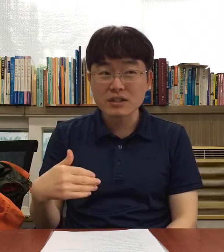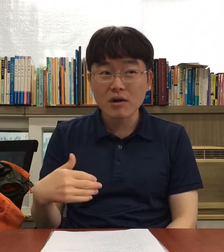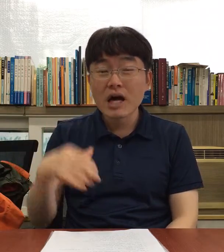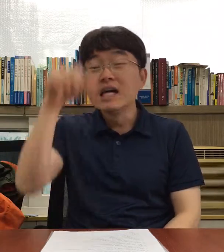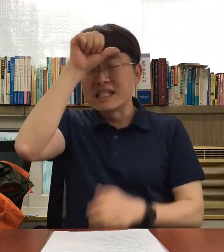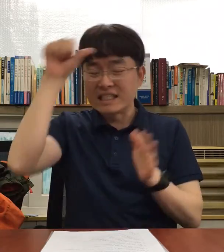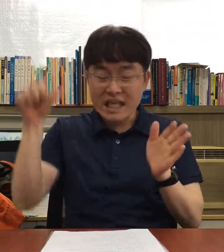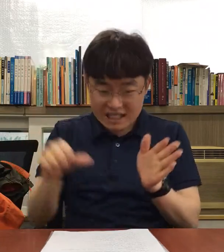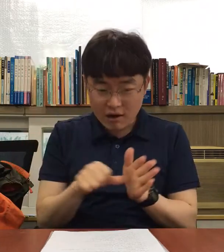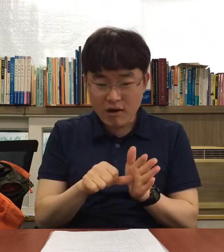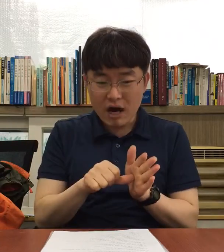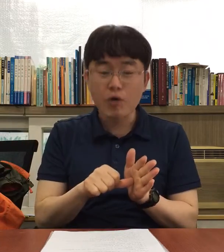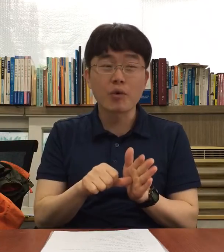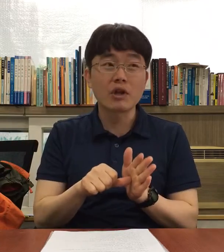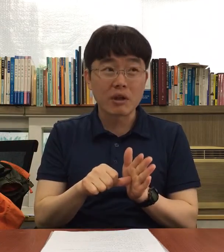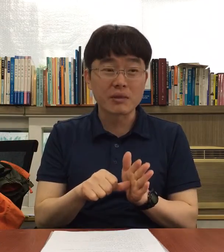차용해서 인생에서 하고 표현이 됩니다.